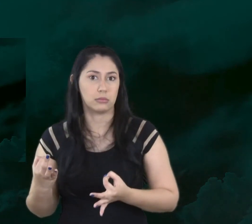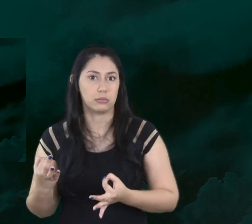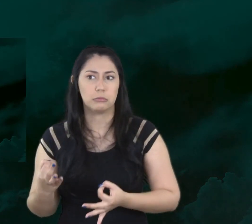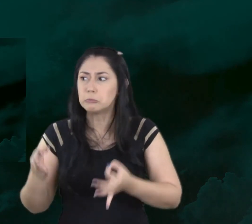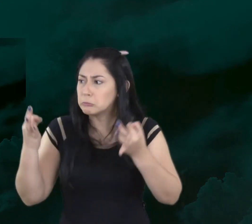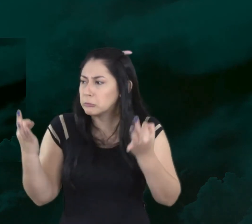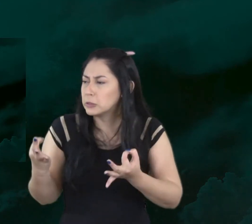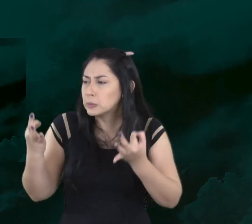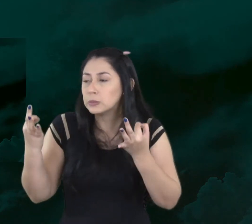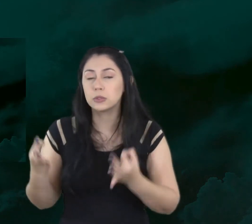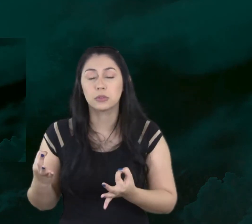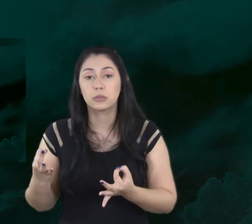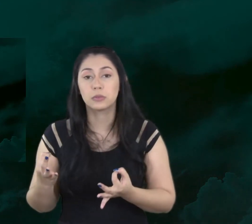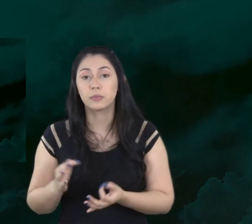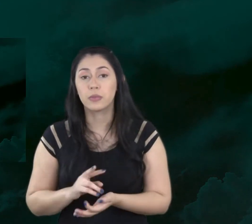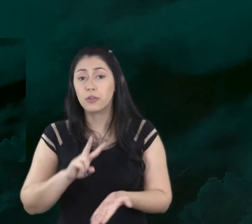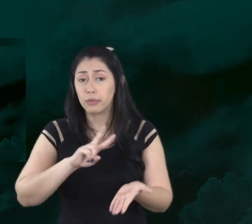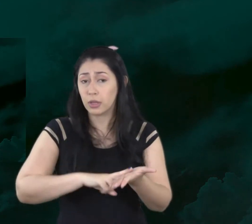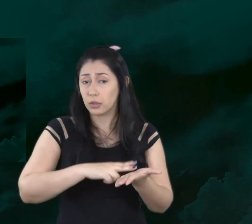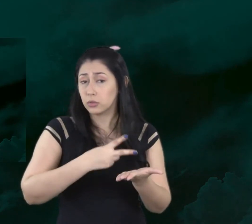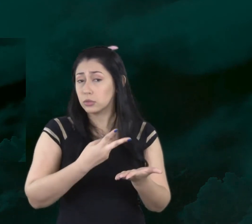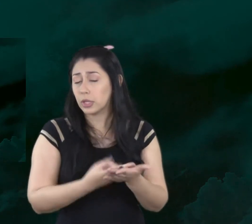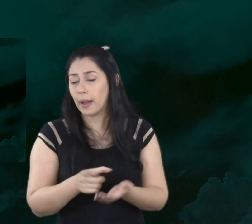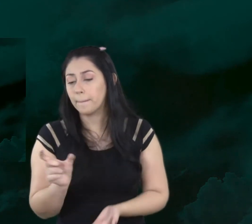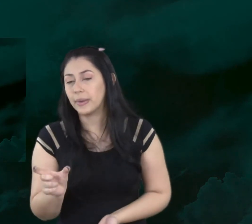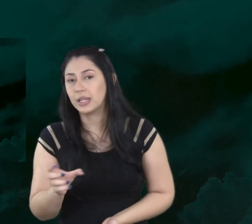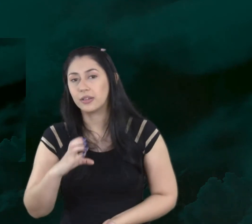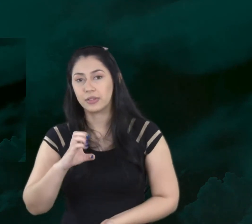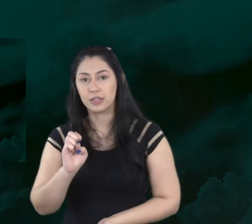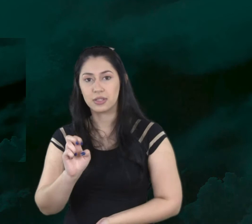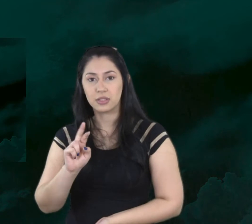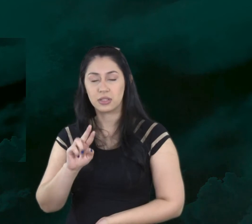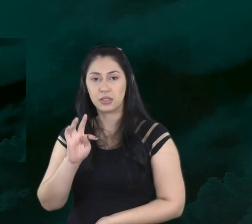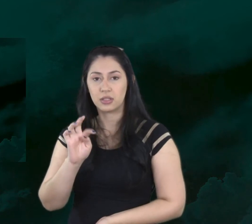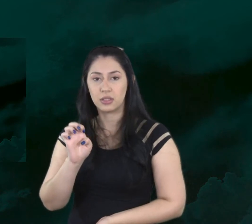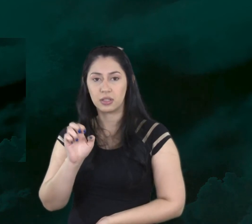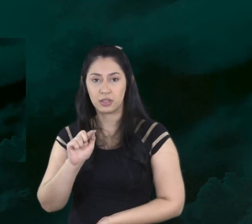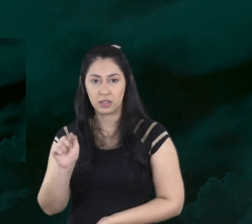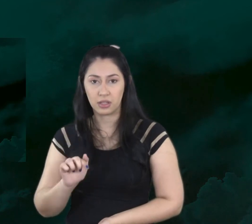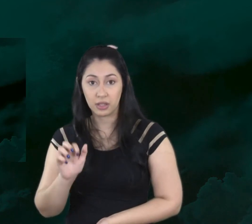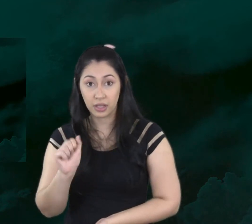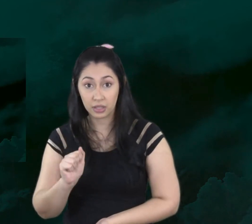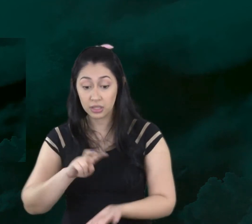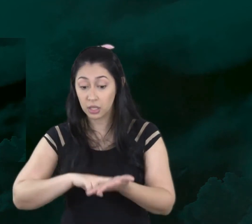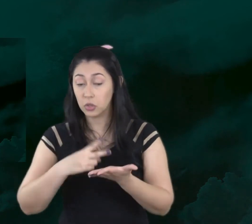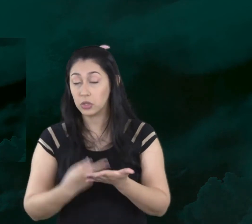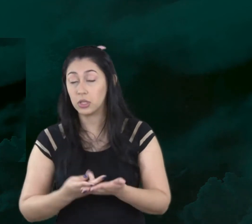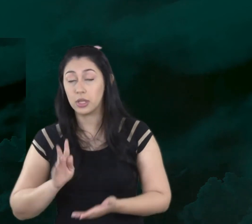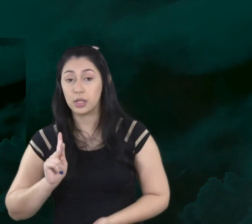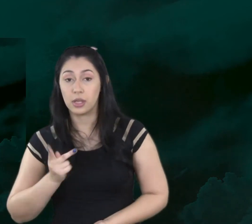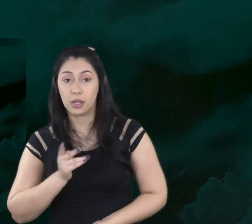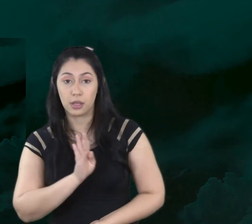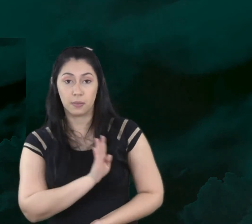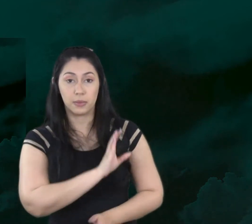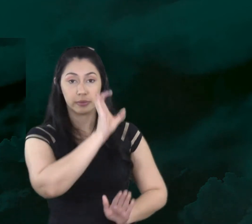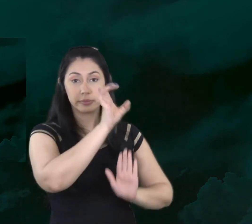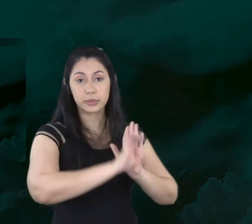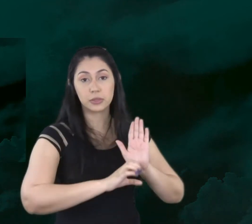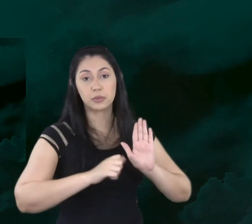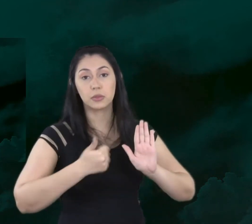ela foi traduzida em Hebreus capítulo 1, versículo